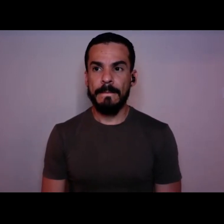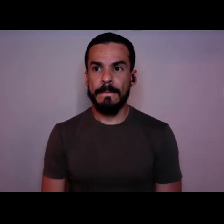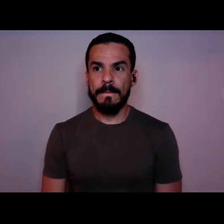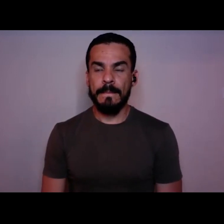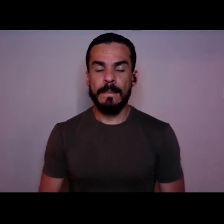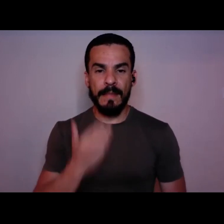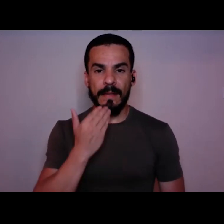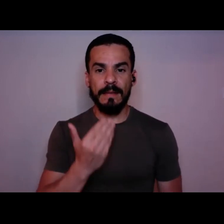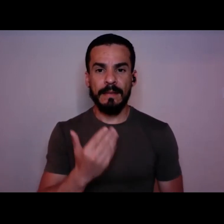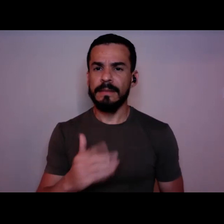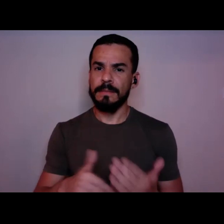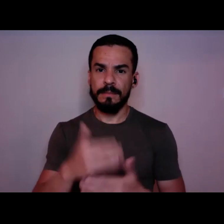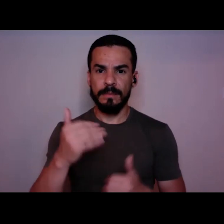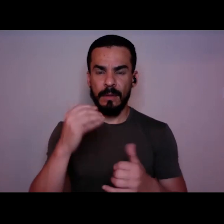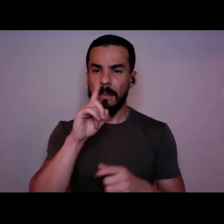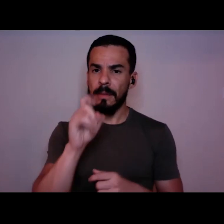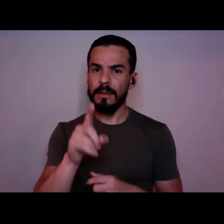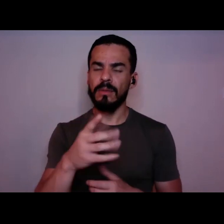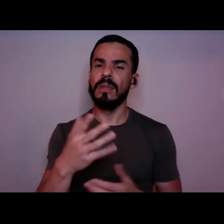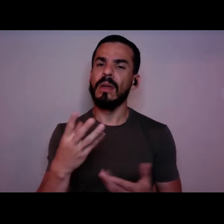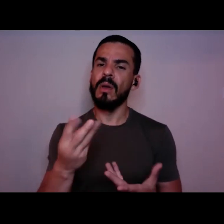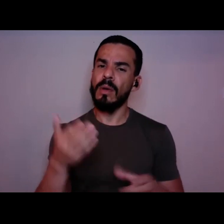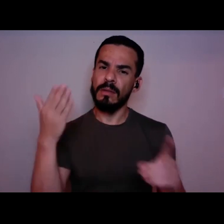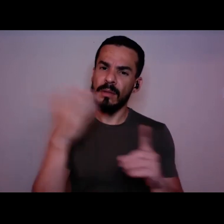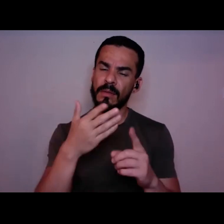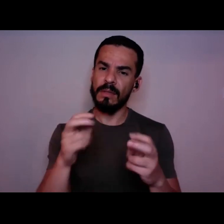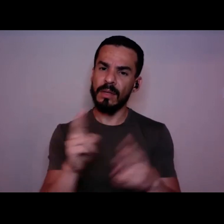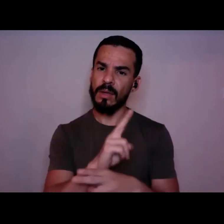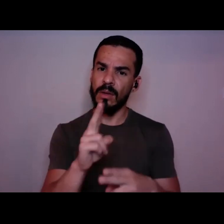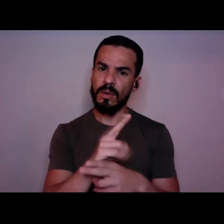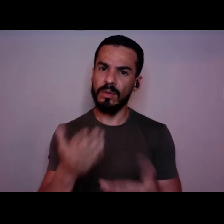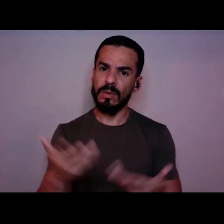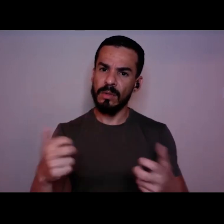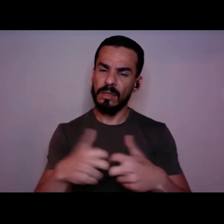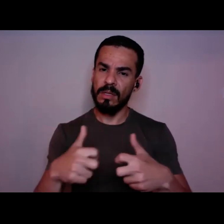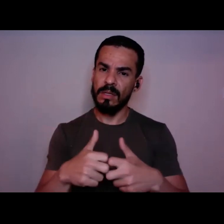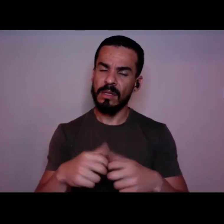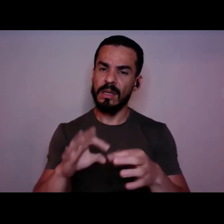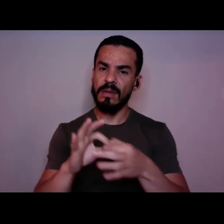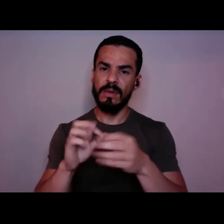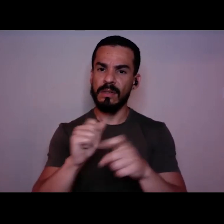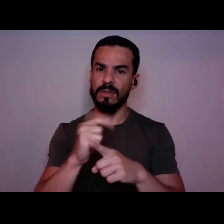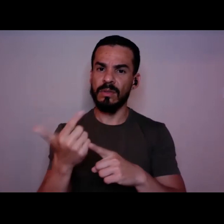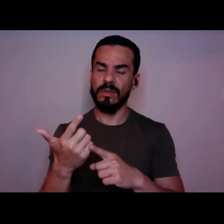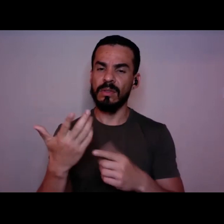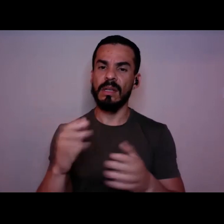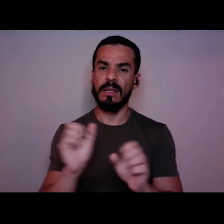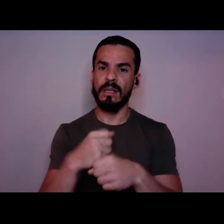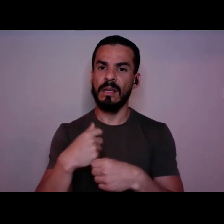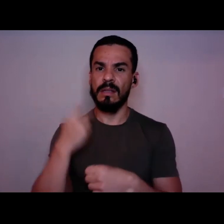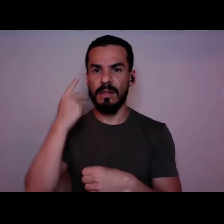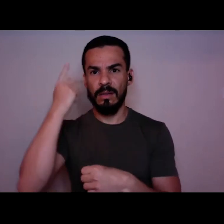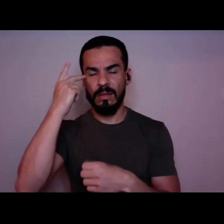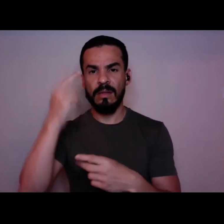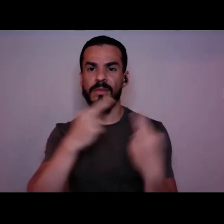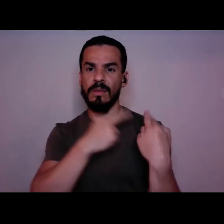Gracias la siguiente pregunta dice cuánto incide el uso de dispositivos electrónicos y redes sociales que hacen los padres y responsables de